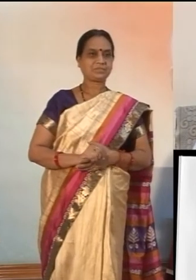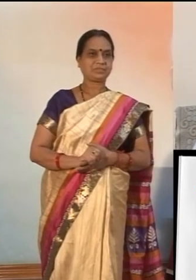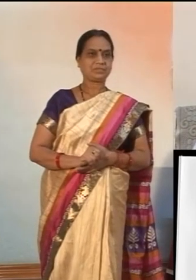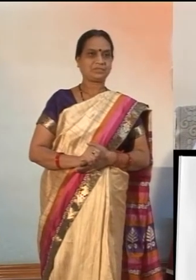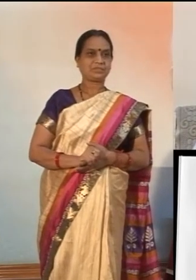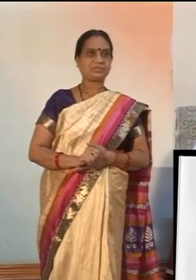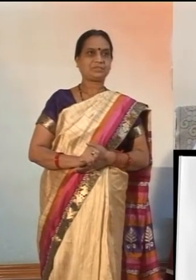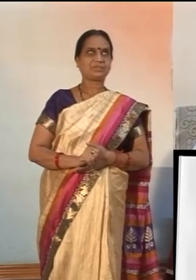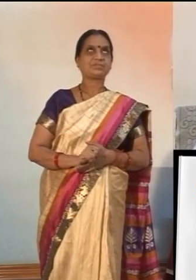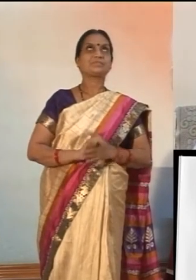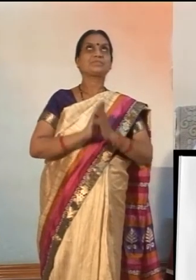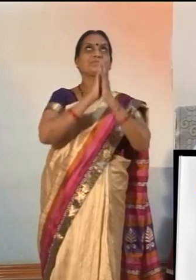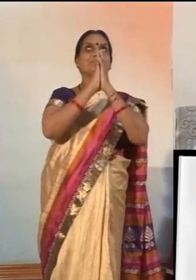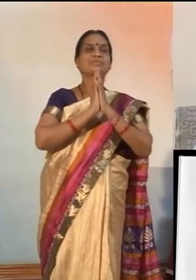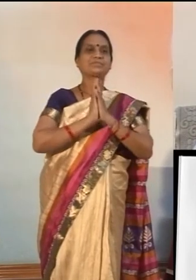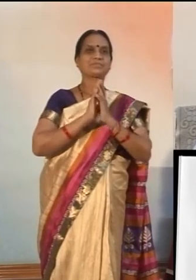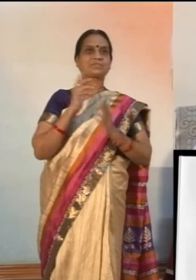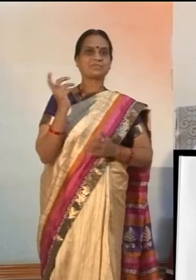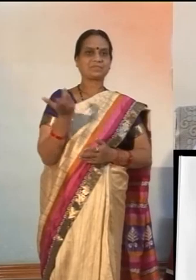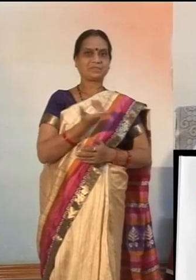तो भगवान कौन?